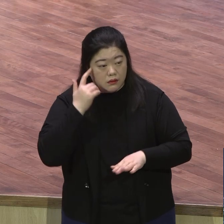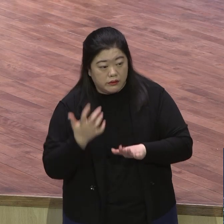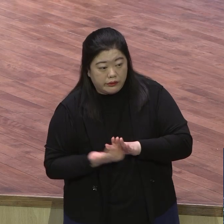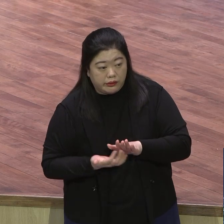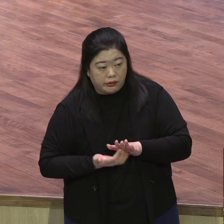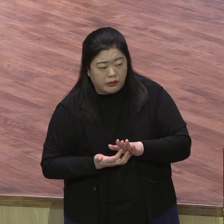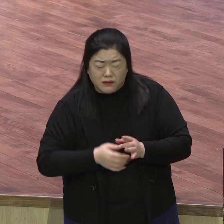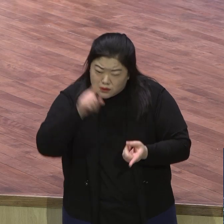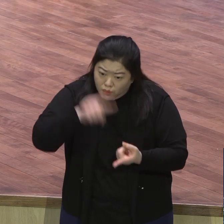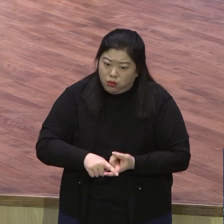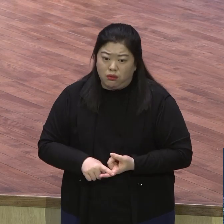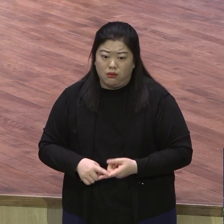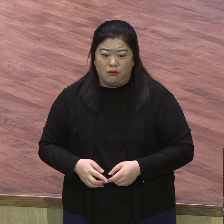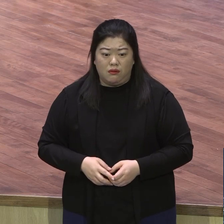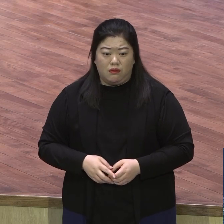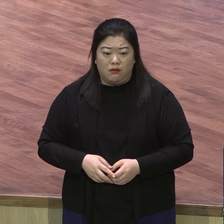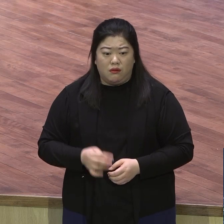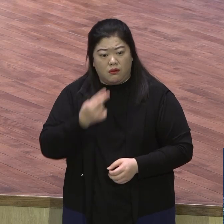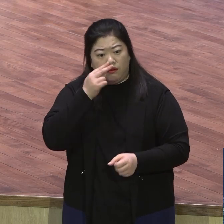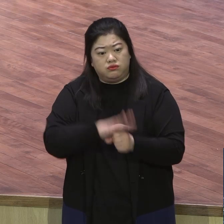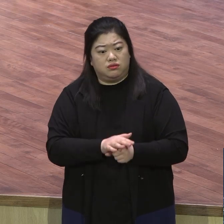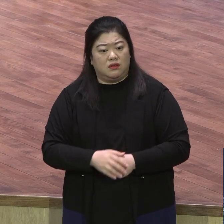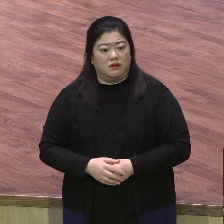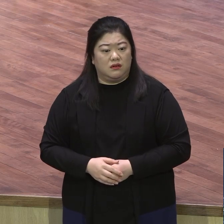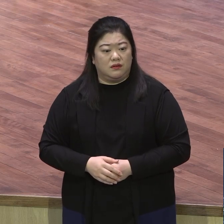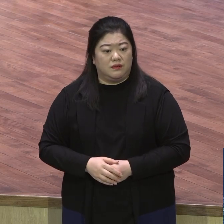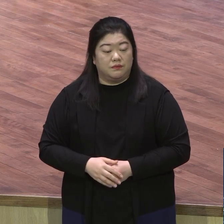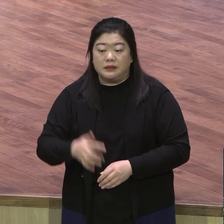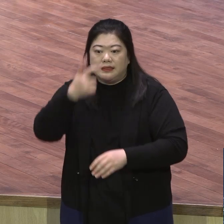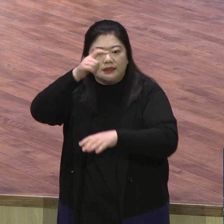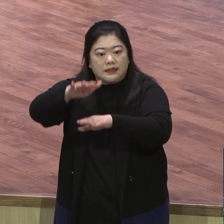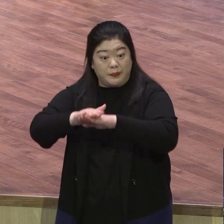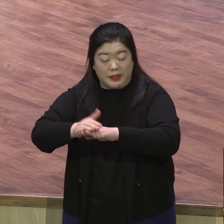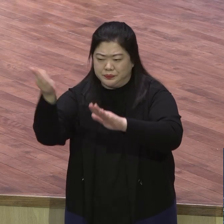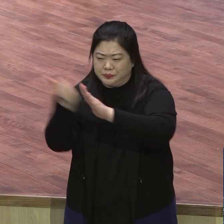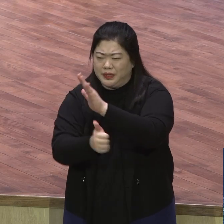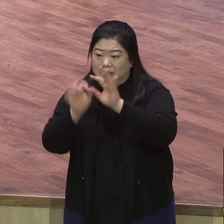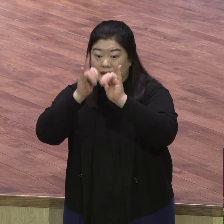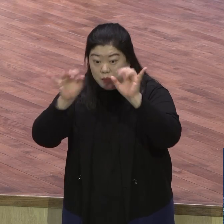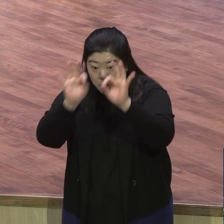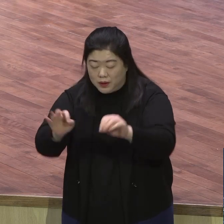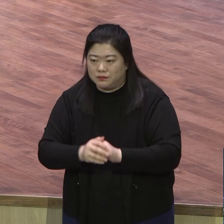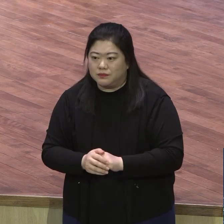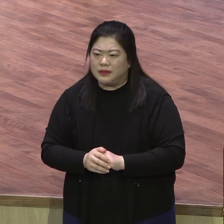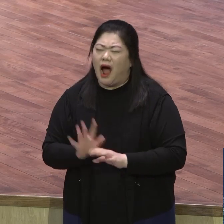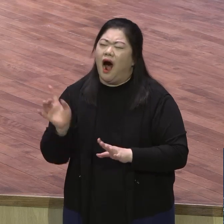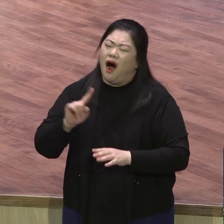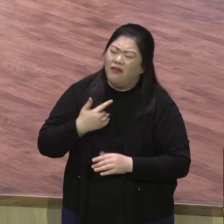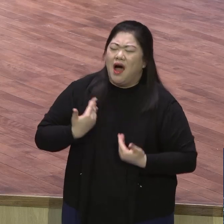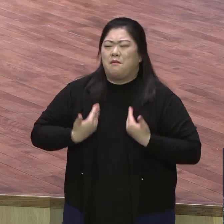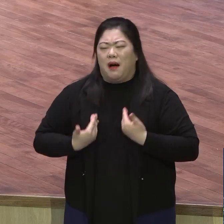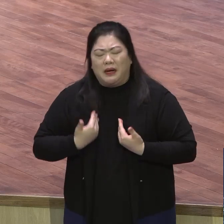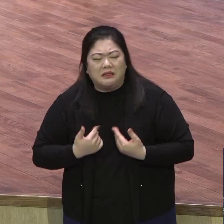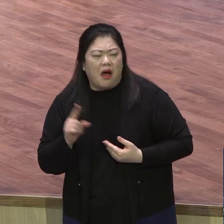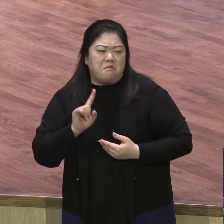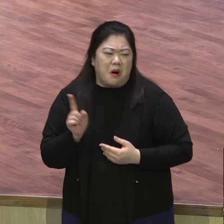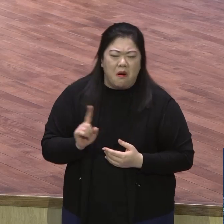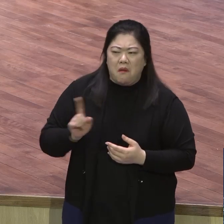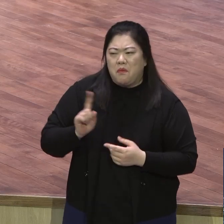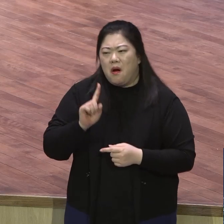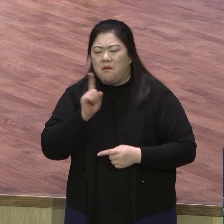굴려요. 예배에 실패하는 사람들 특징이 있습니다. 변명합니다. 합리화합니다. 이런 말 저런 말 다